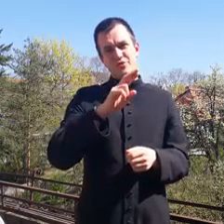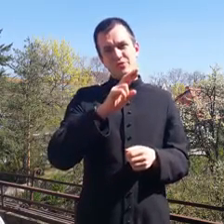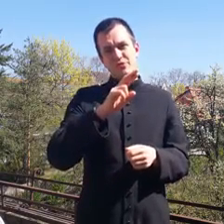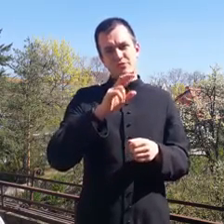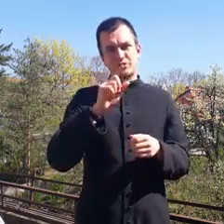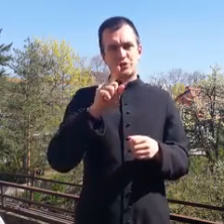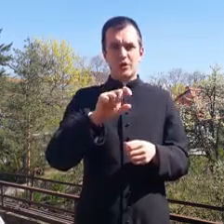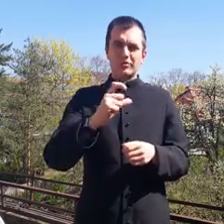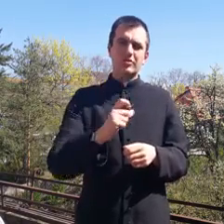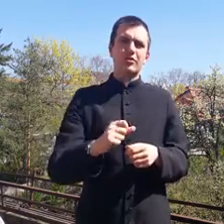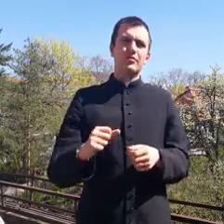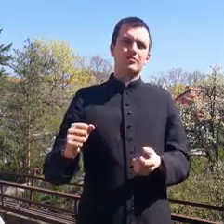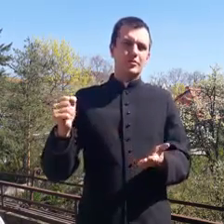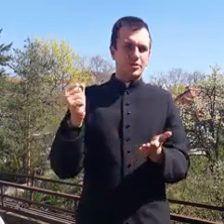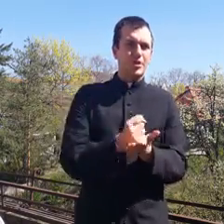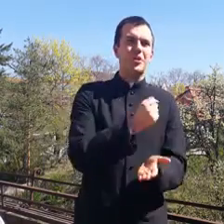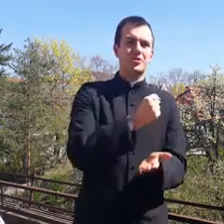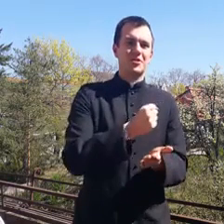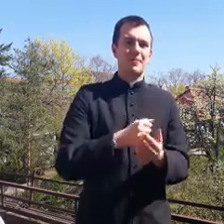to co konieczne